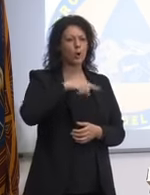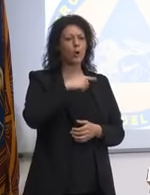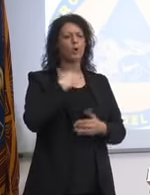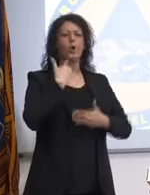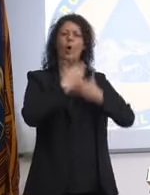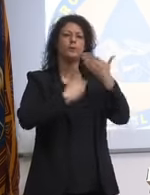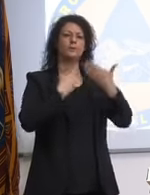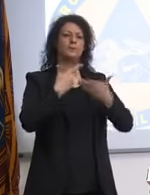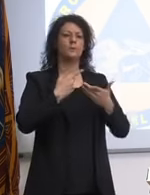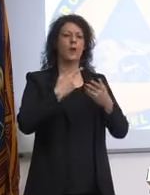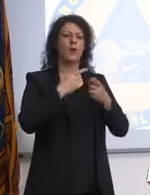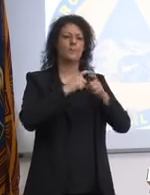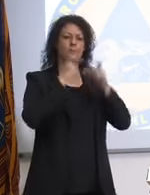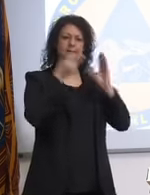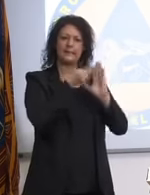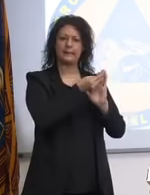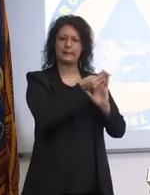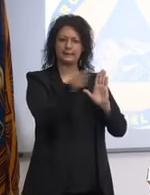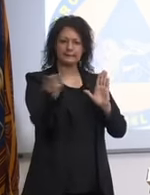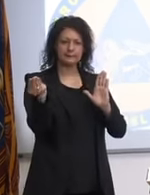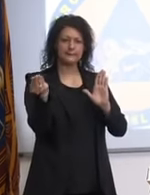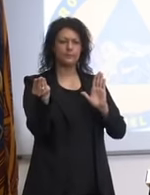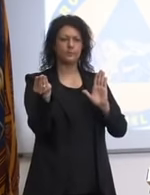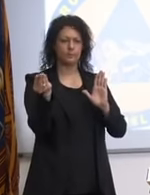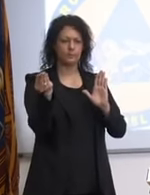distribuire, però